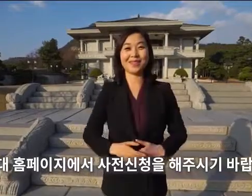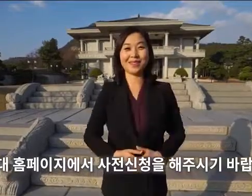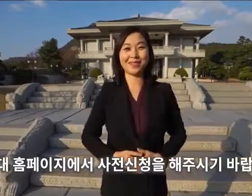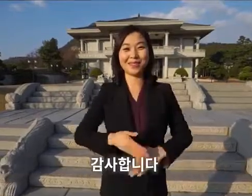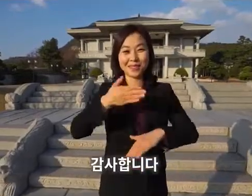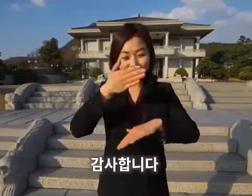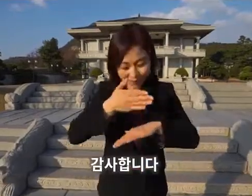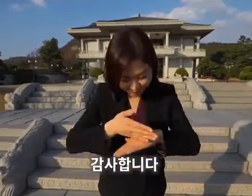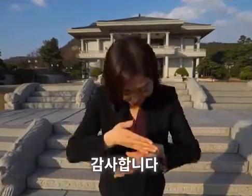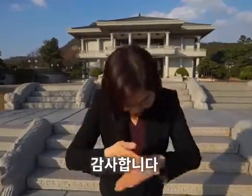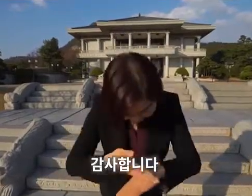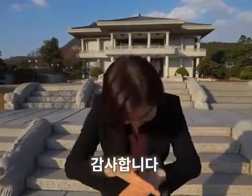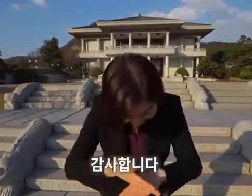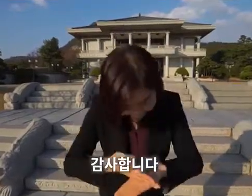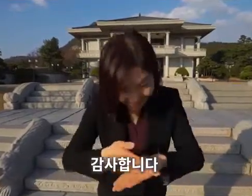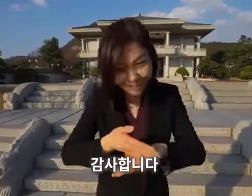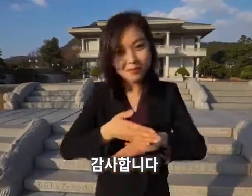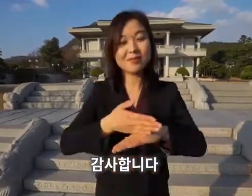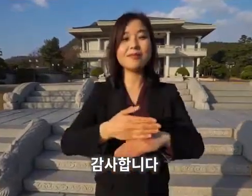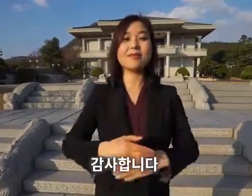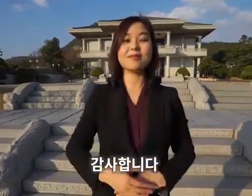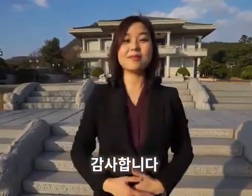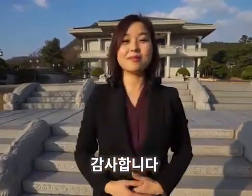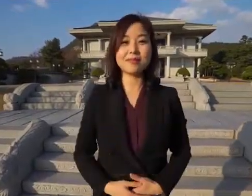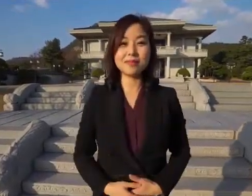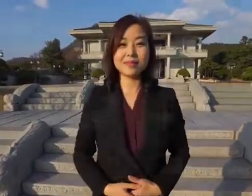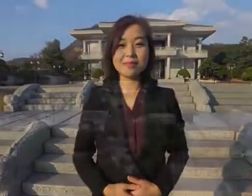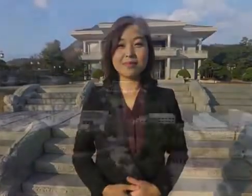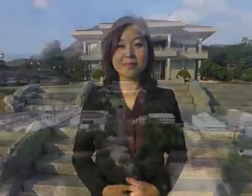바랍니다. 감사합니다.